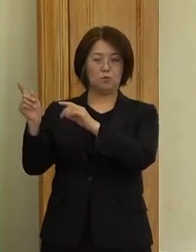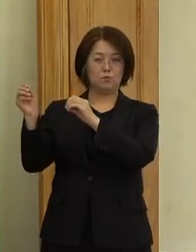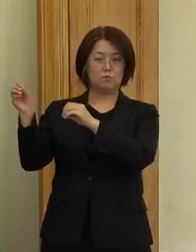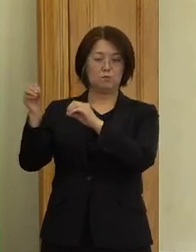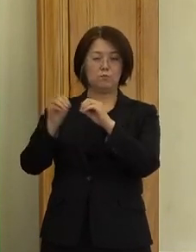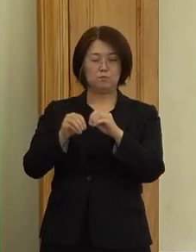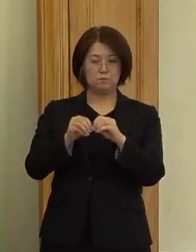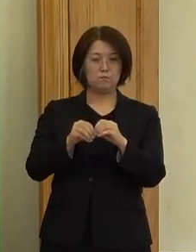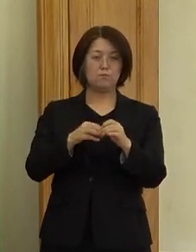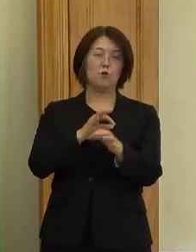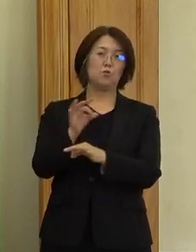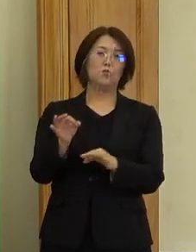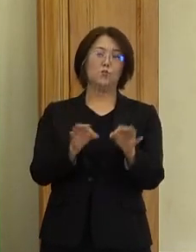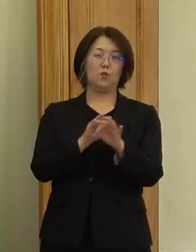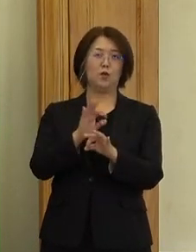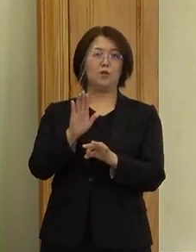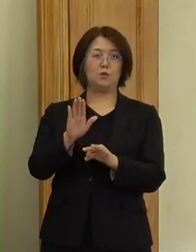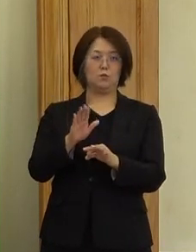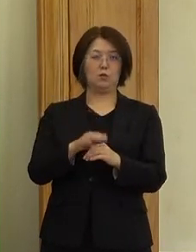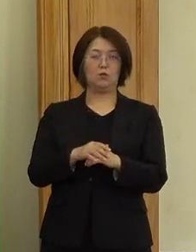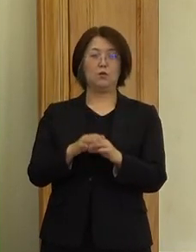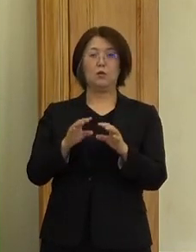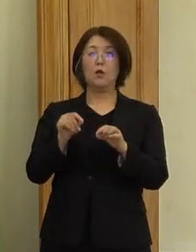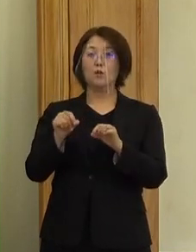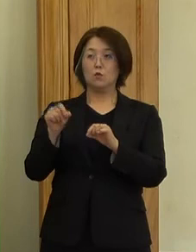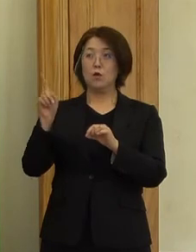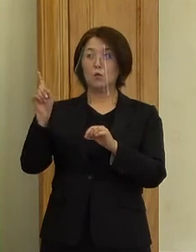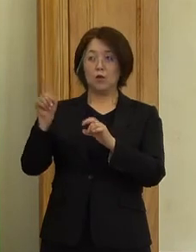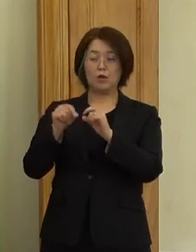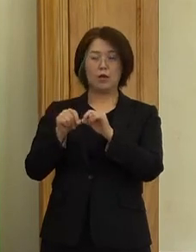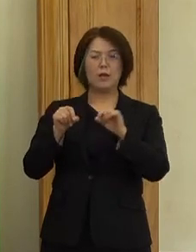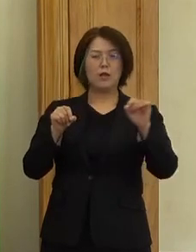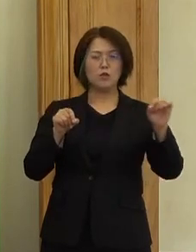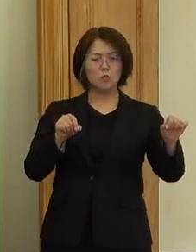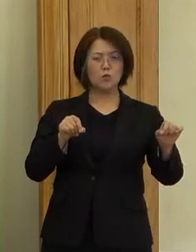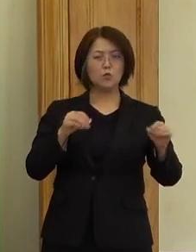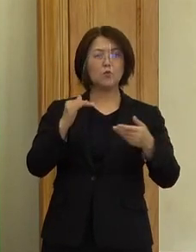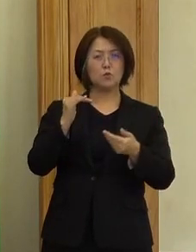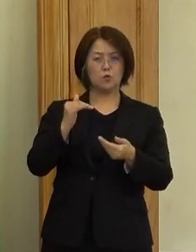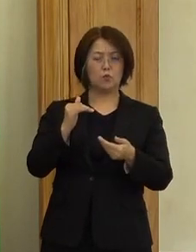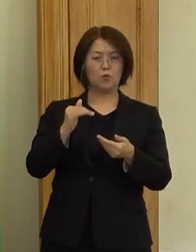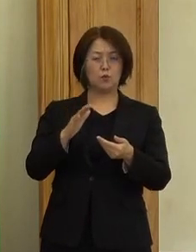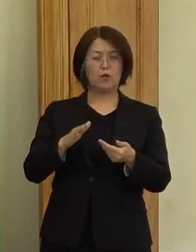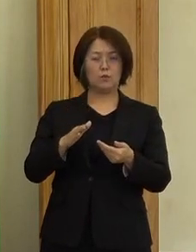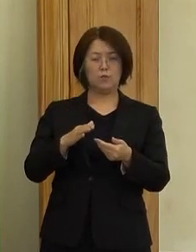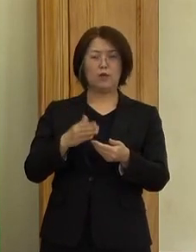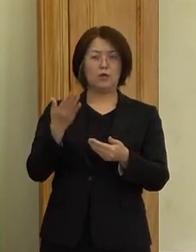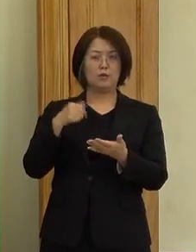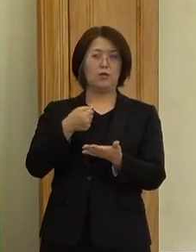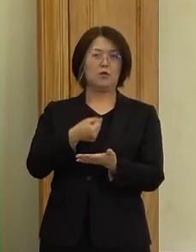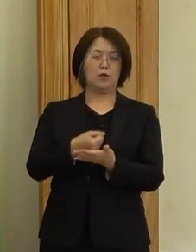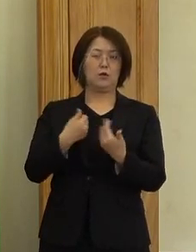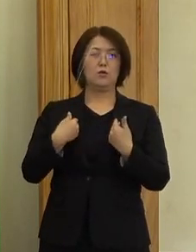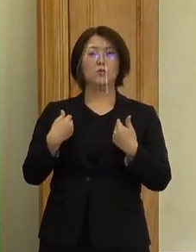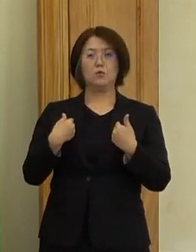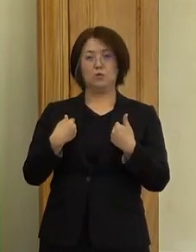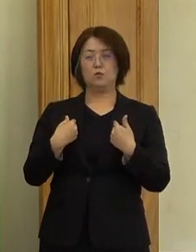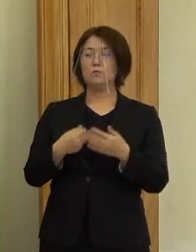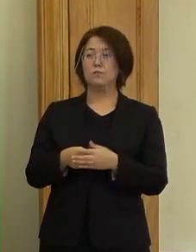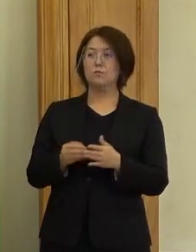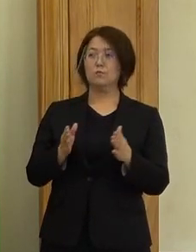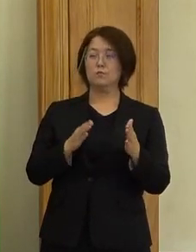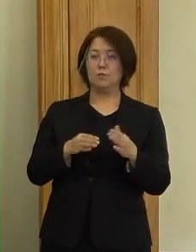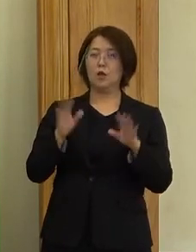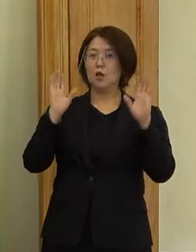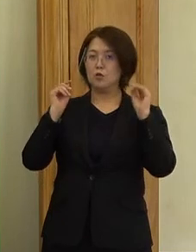ので、これが延長されることが前提と考えております。 わかりました。あと、情報漏洩の件でちょっ